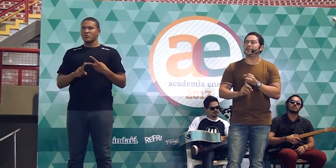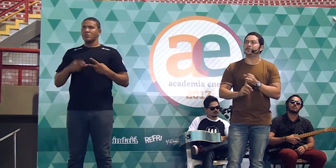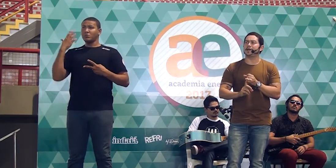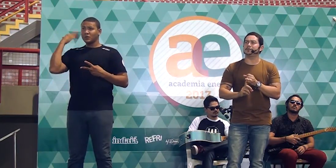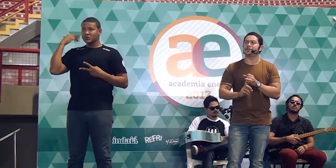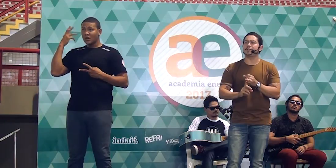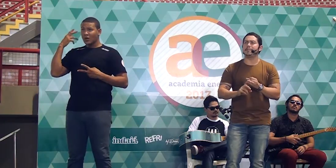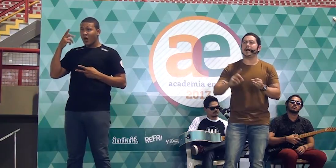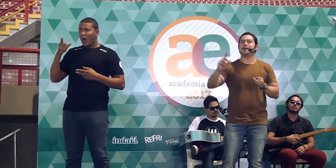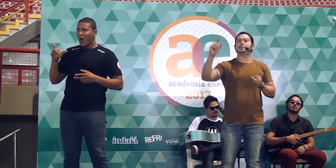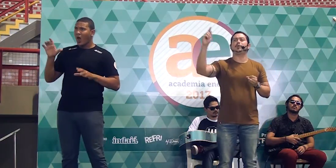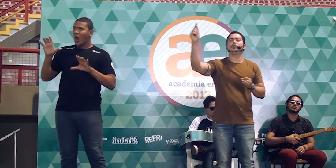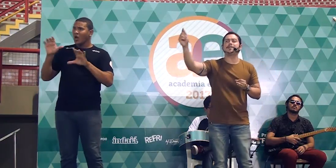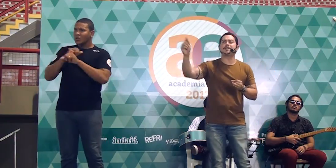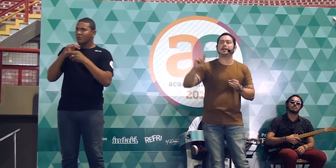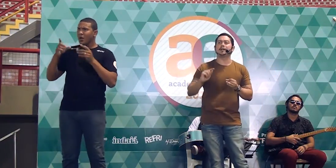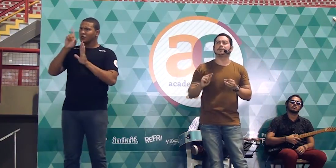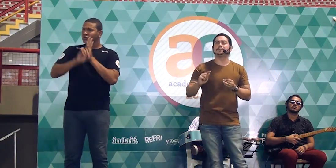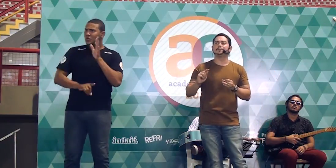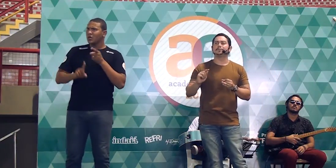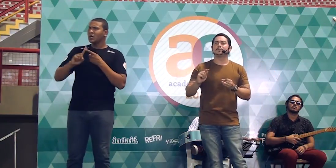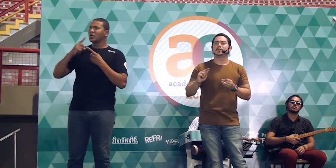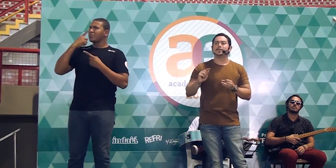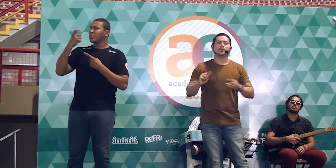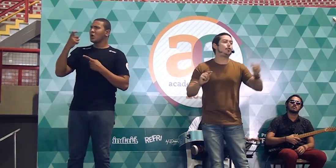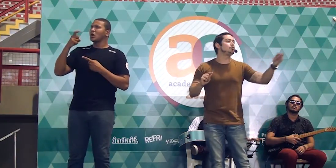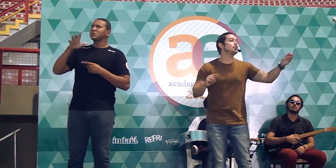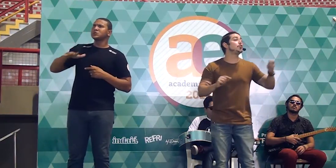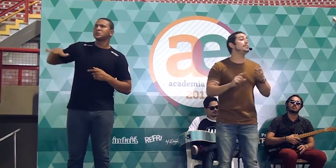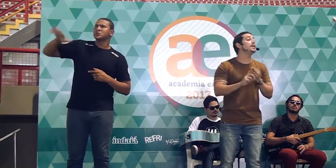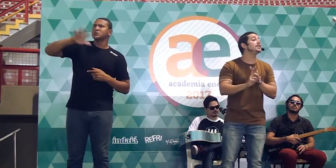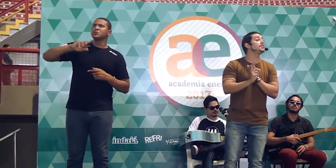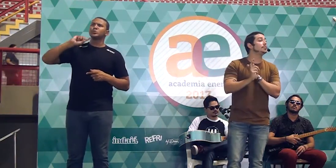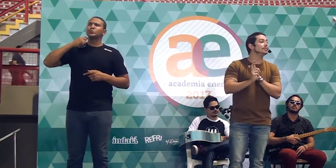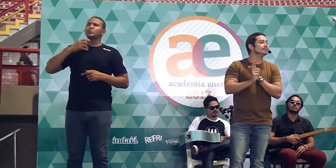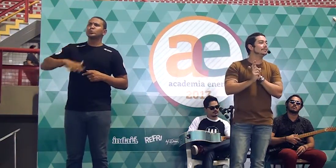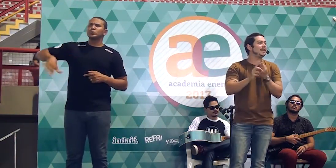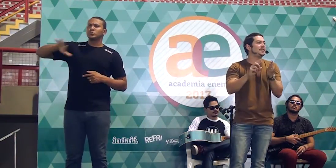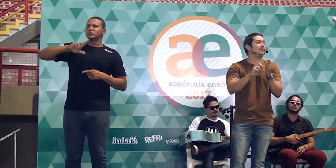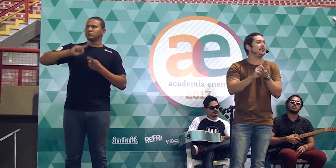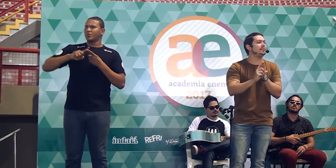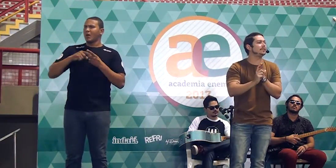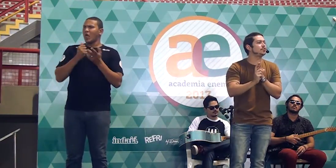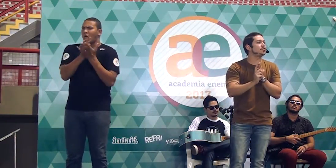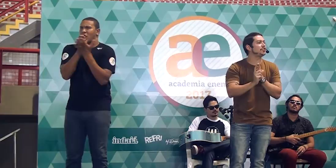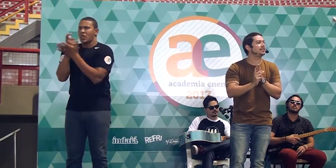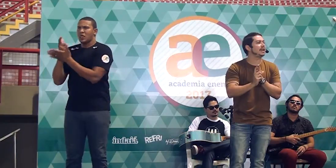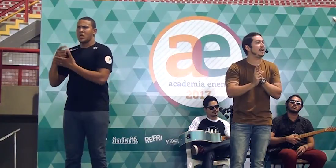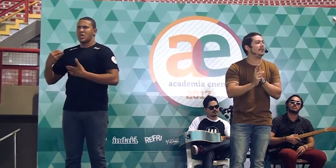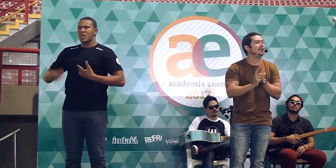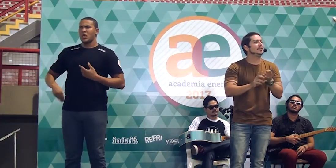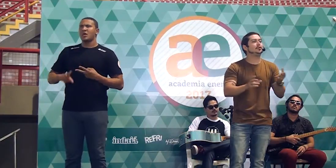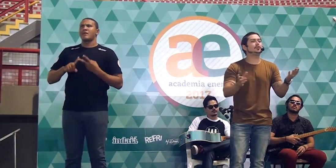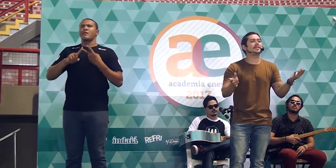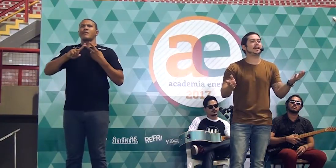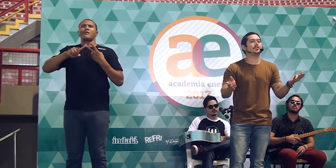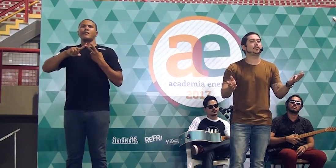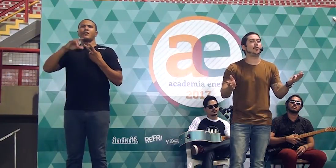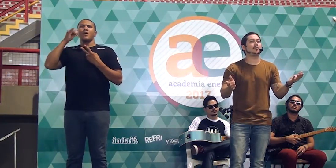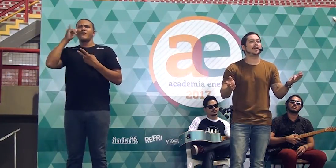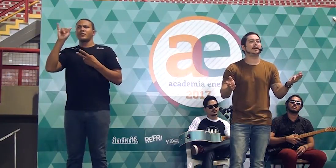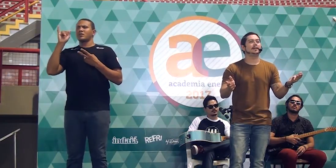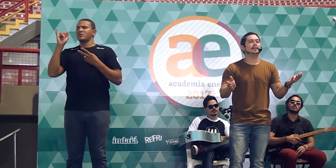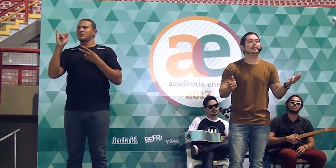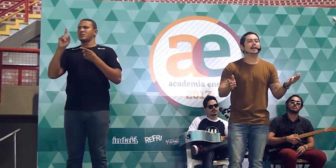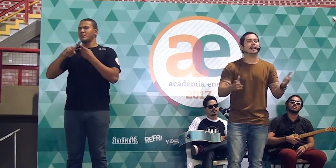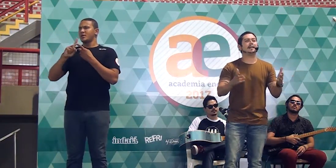questionava direito dos animais, poluição, consumismo, desenvolvimento sustentável. Tudo isso era tido